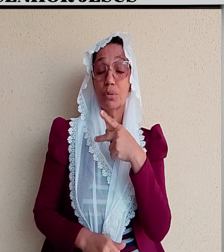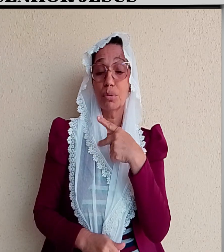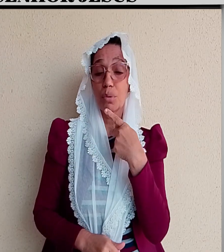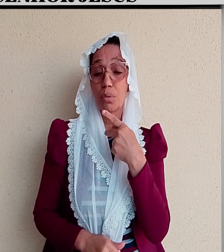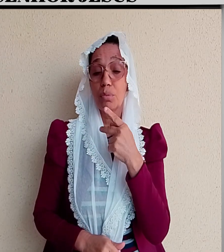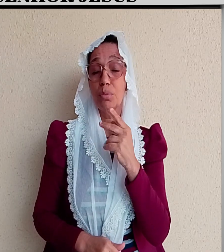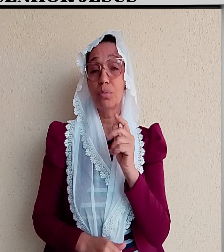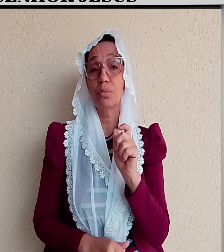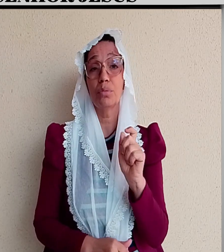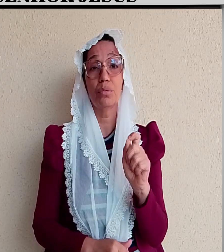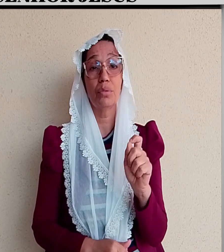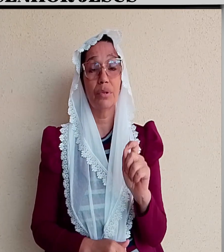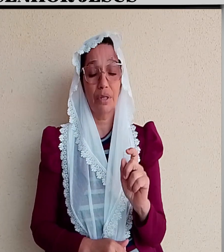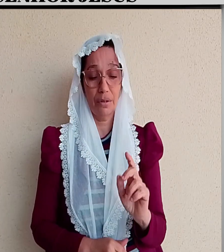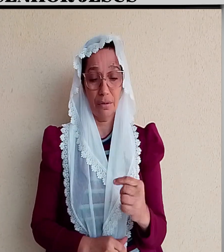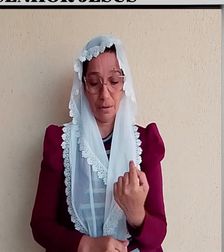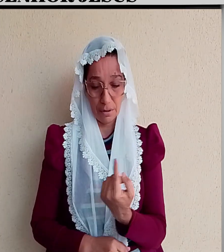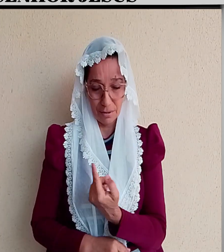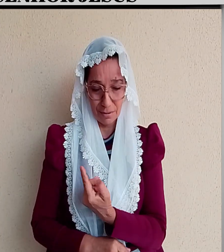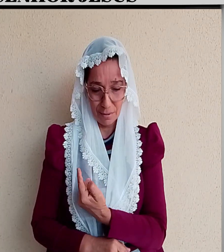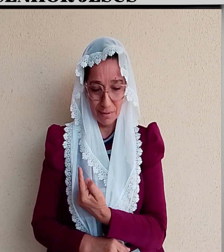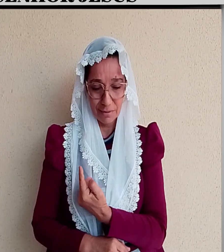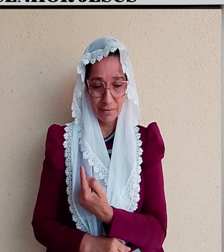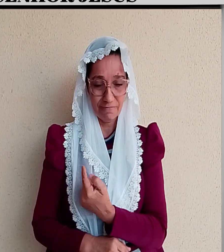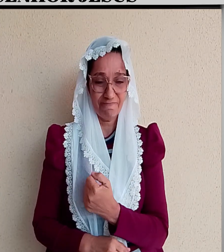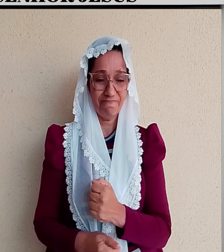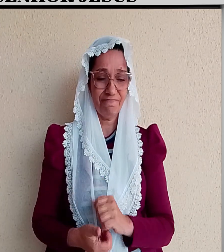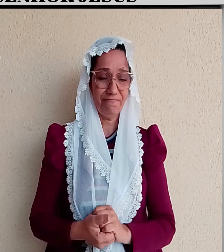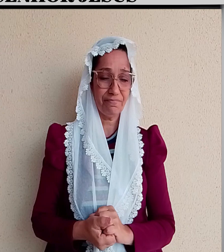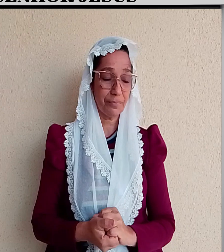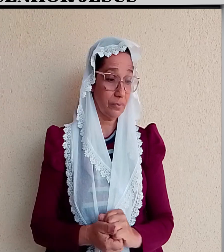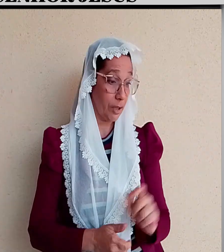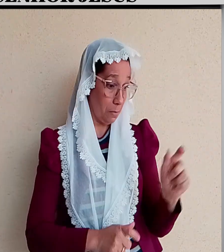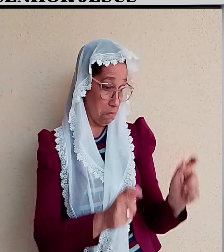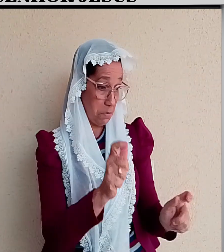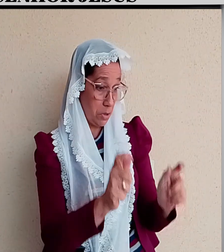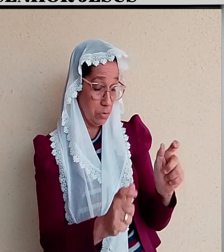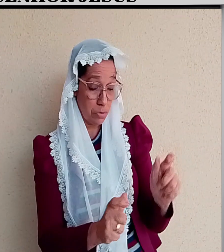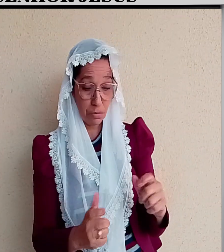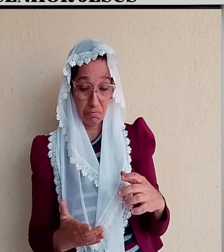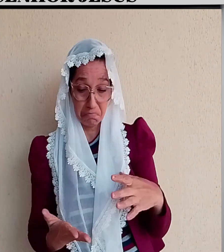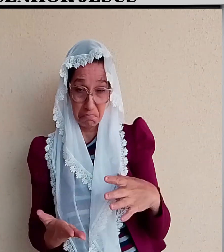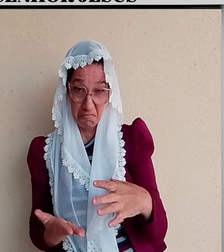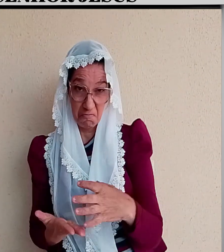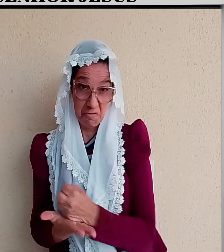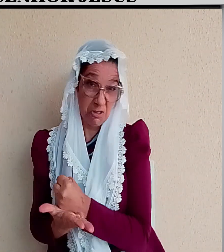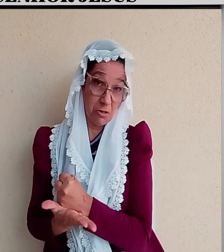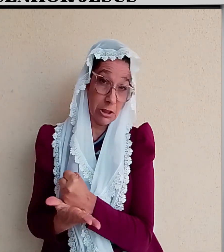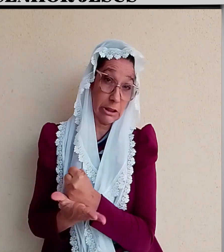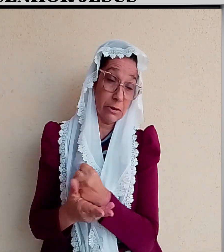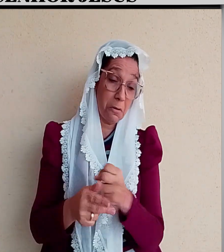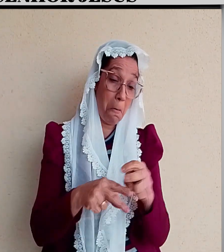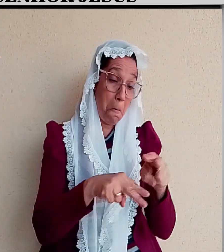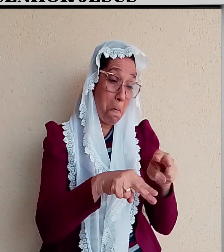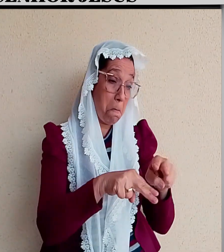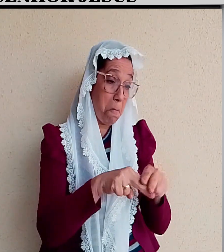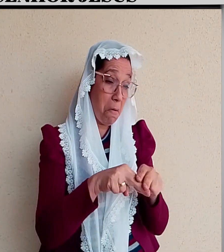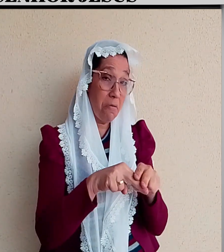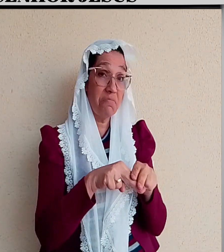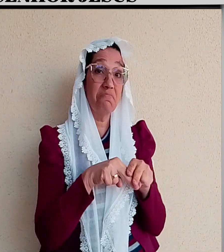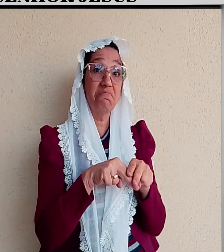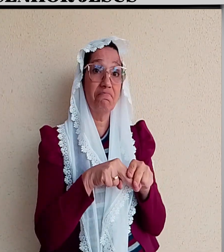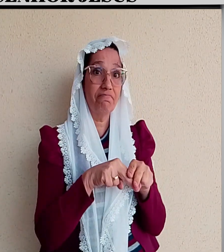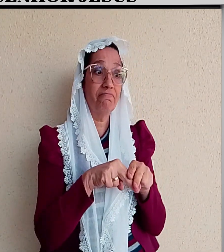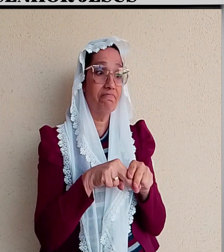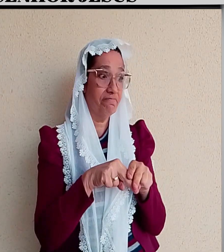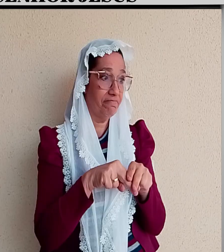que seríamos levados, entregues aos sinédrios e servir de testemunho de Cristo.